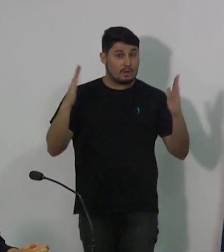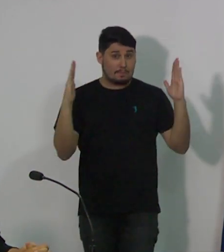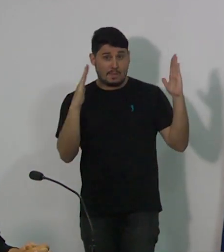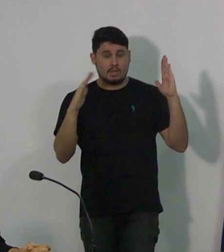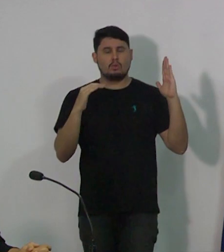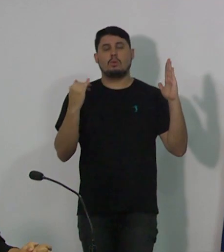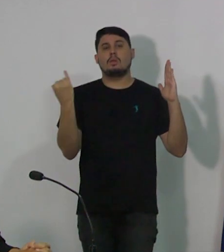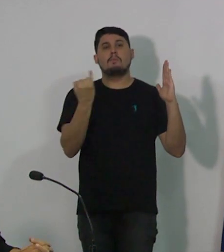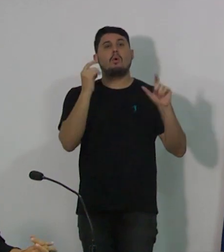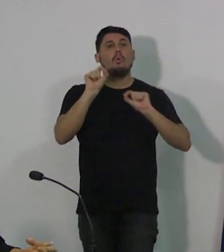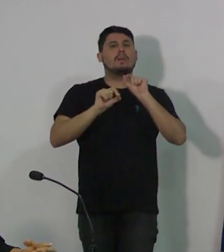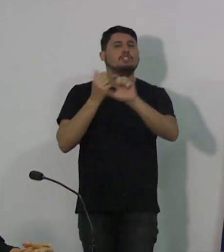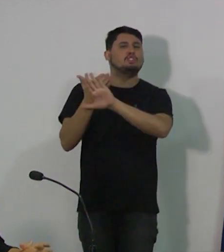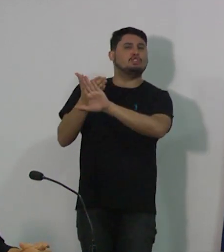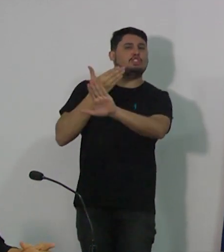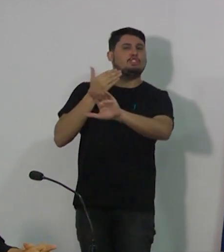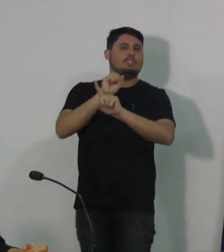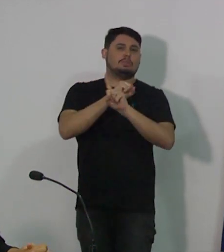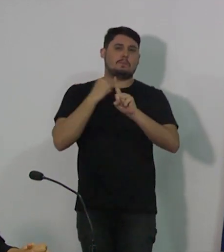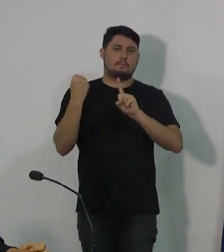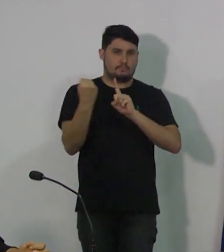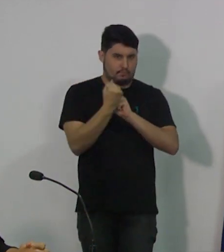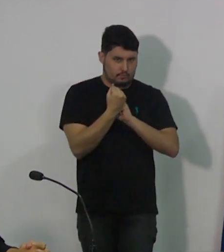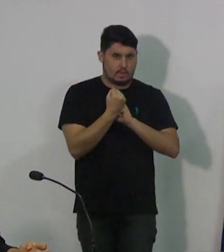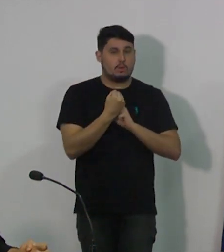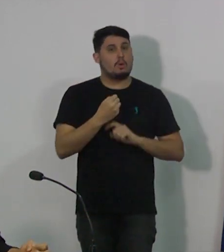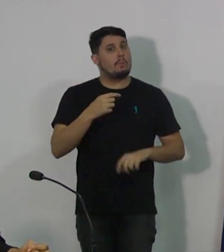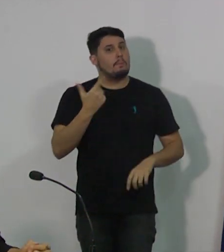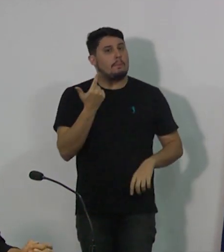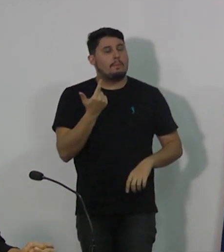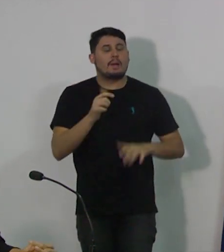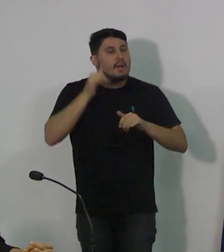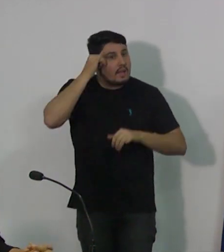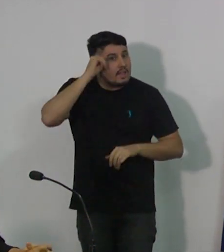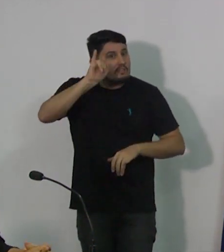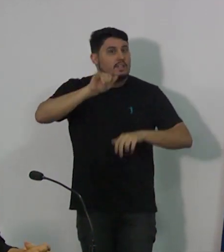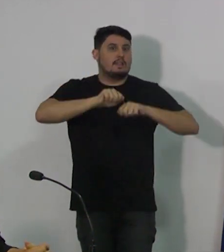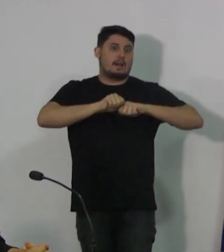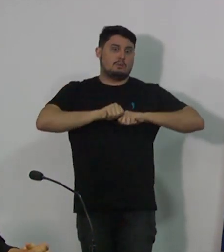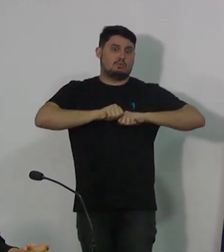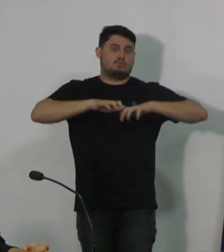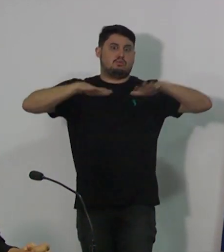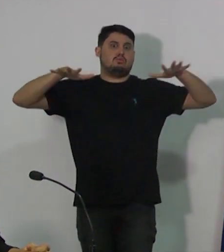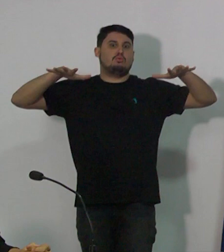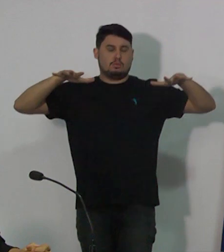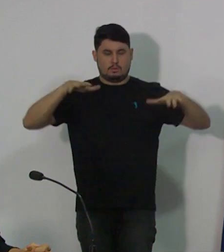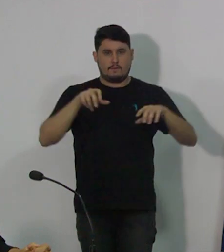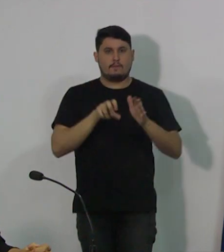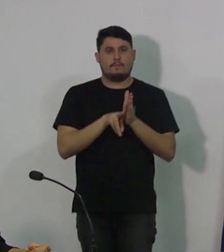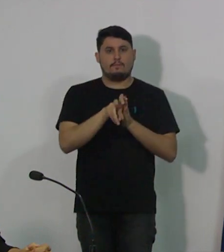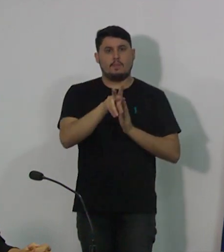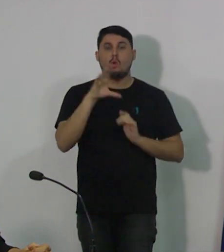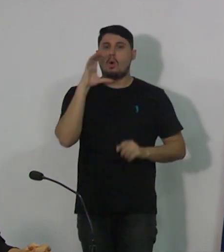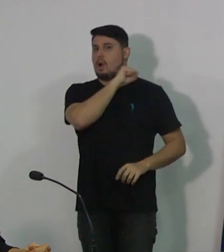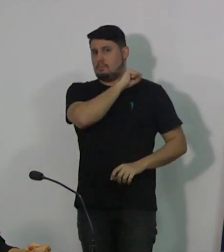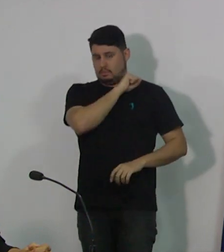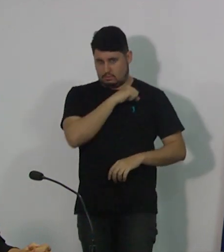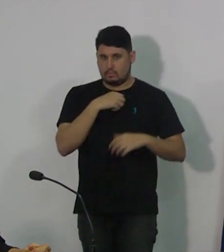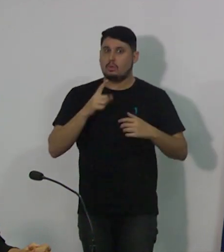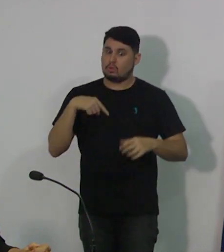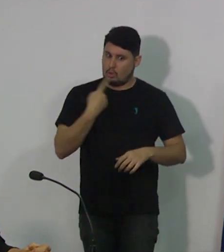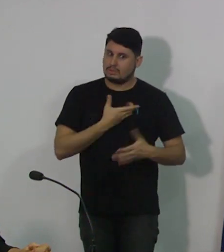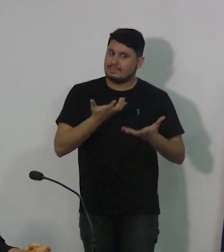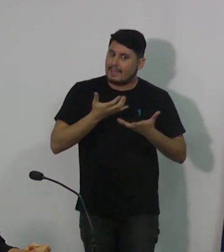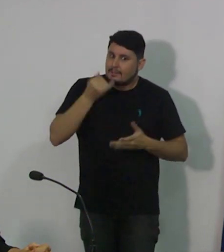é fundamental para que a gente não tenha a disseminação de casos de maneira rápida, que é isso que a gente está tentando evitar.